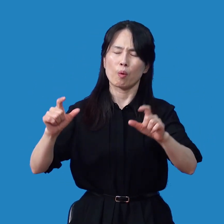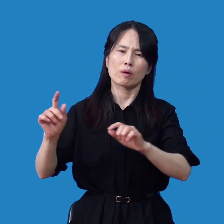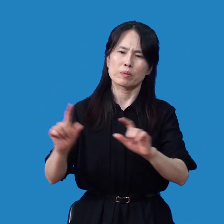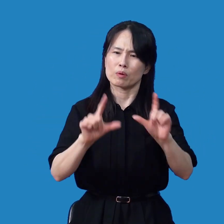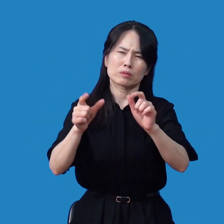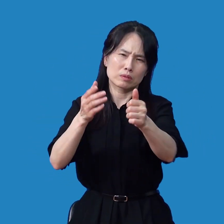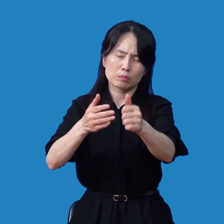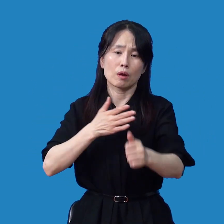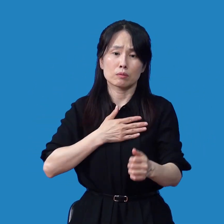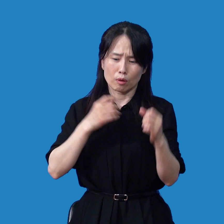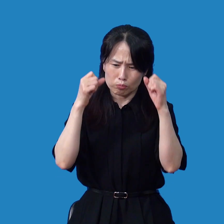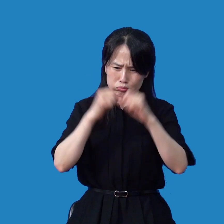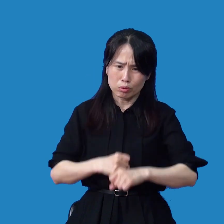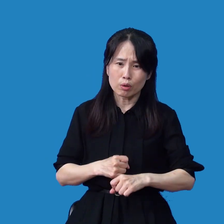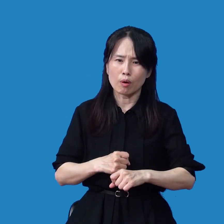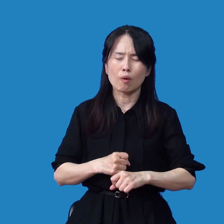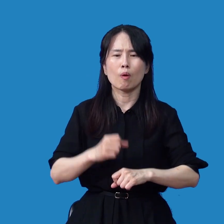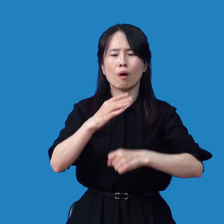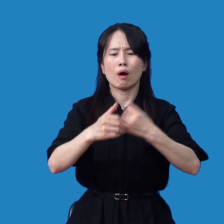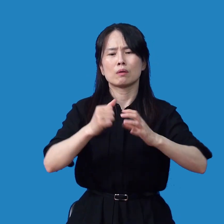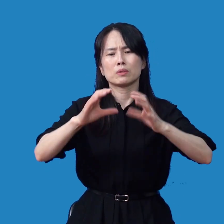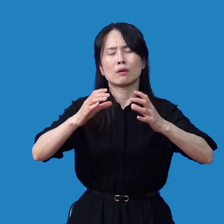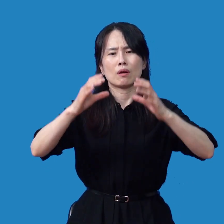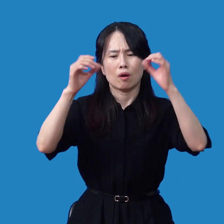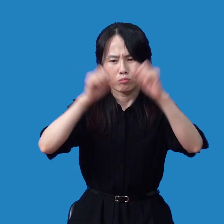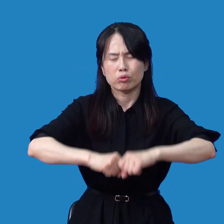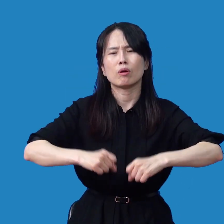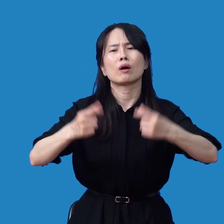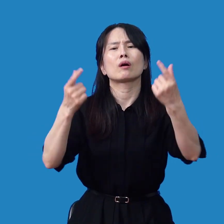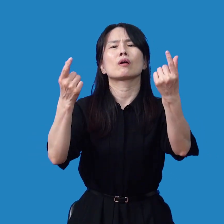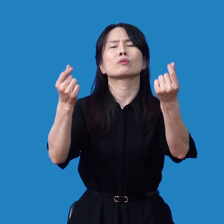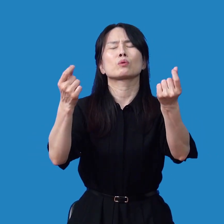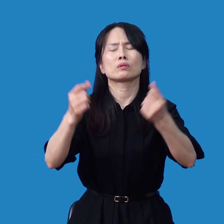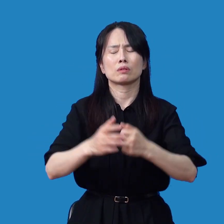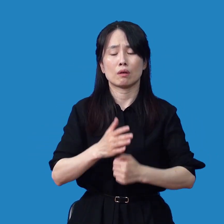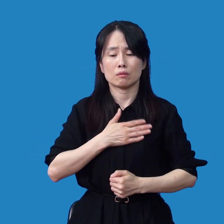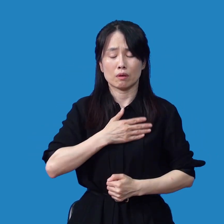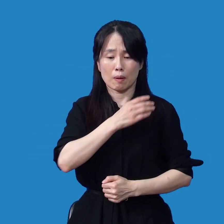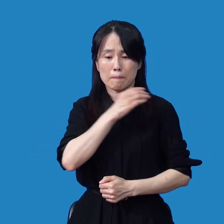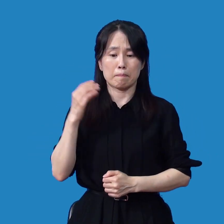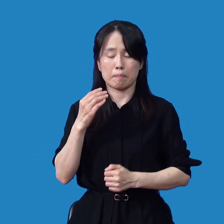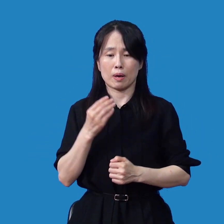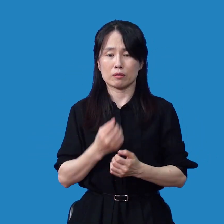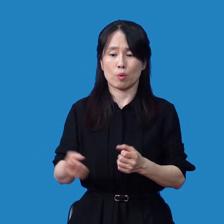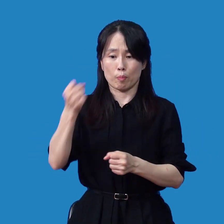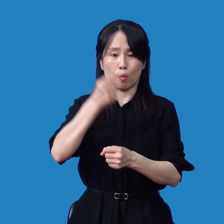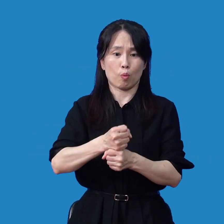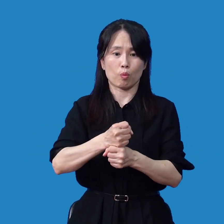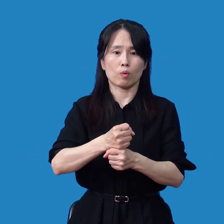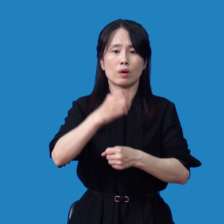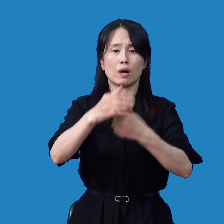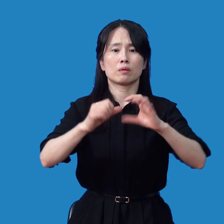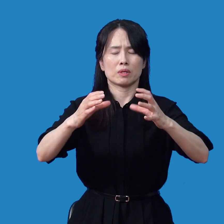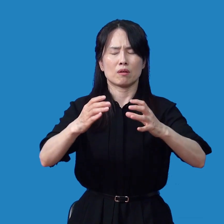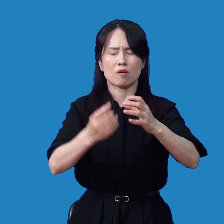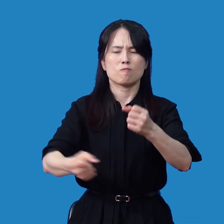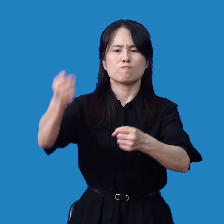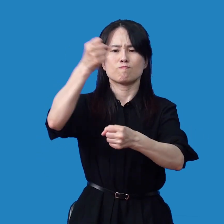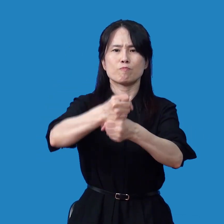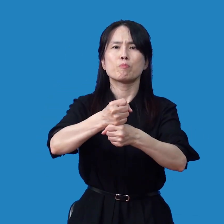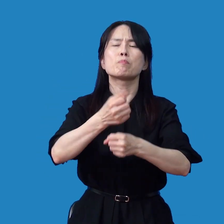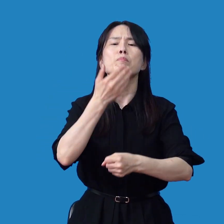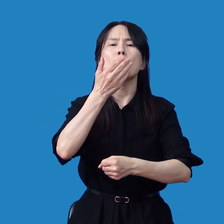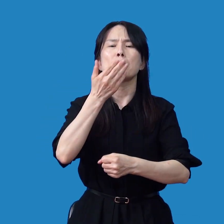하나님의 나라가 무너지는 것입니다. 내가 바로 서면 하나님의 나라가 서게 될 것입니다. 그래서 내가